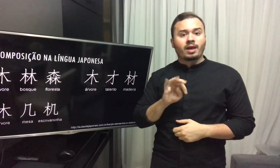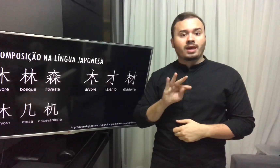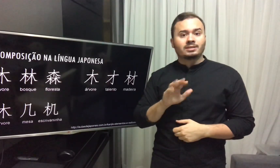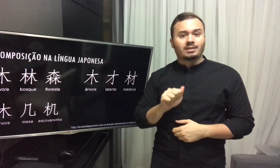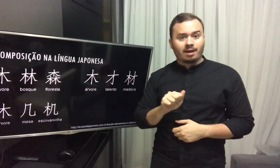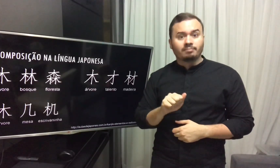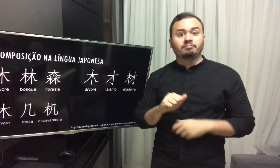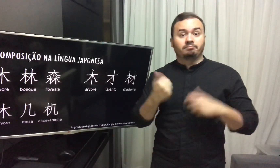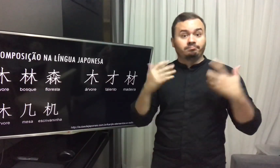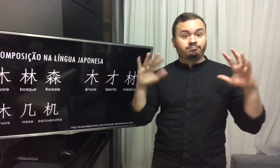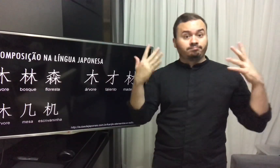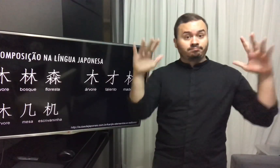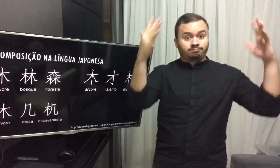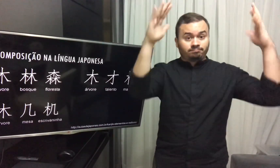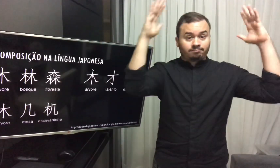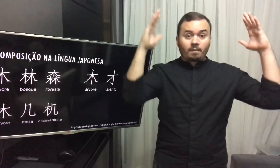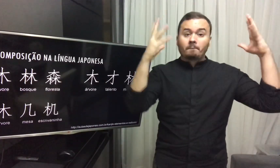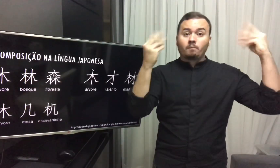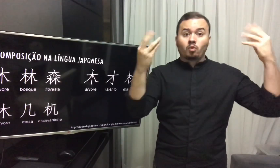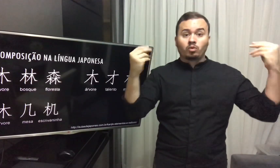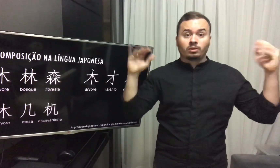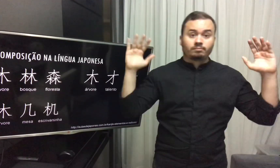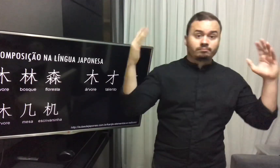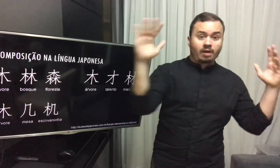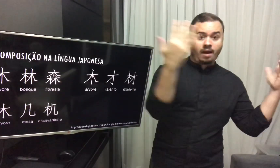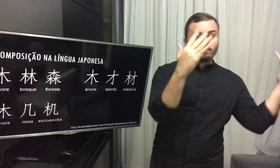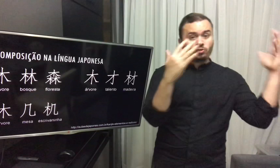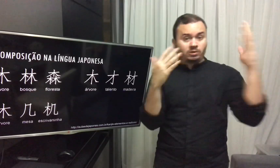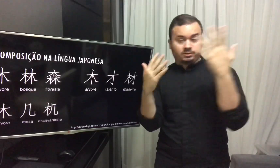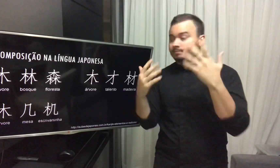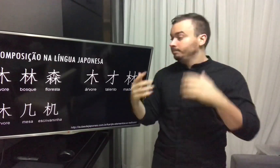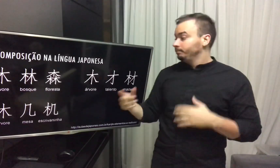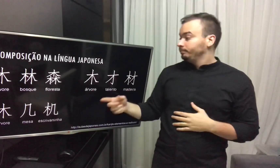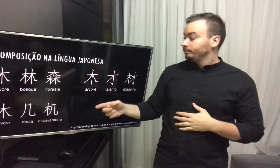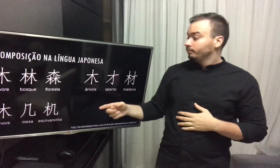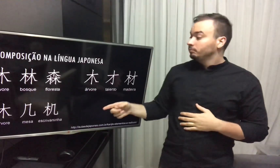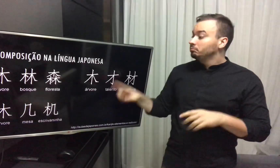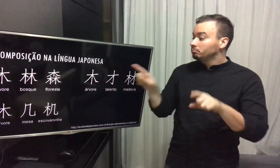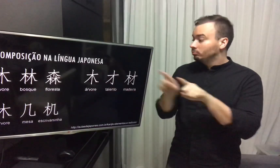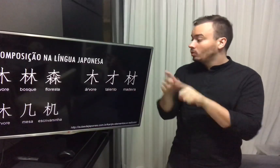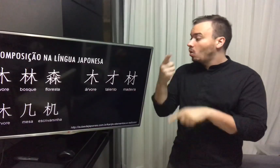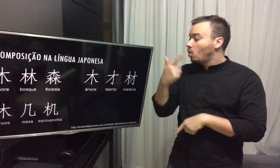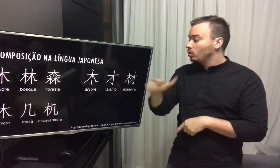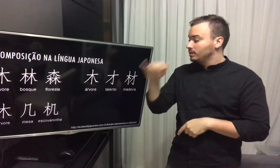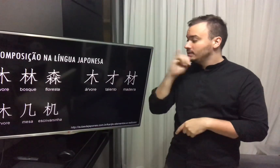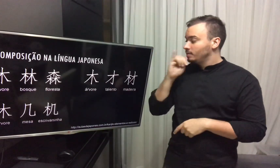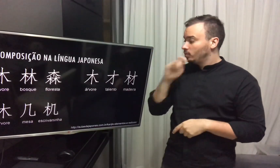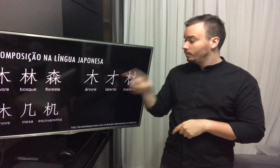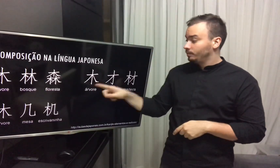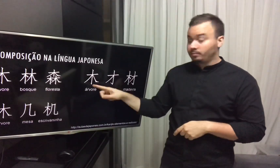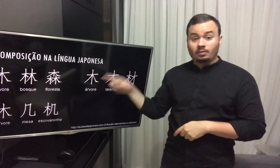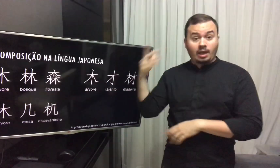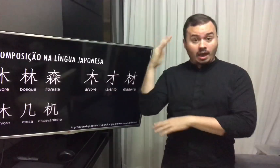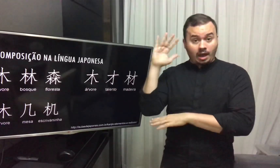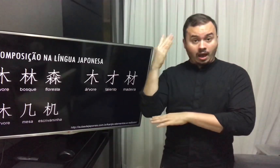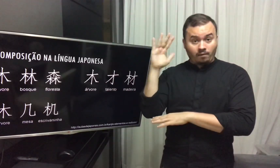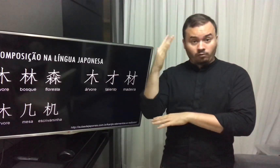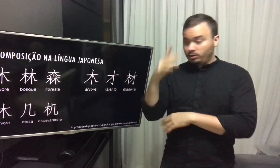uma árvore ao significado de floresta. Então, floresta tem muitas árvores. Temos aqui